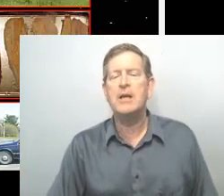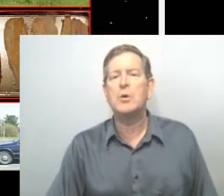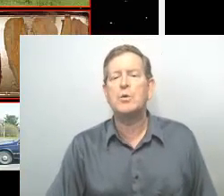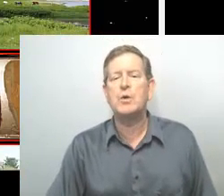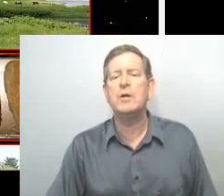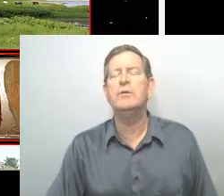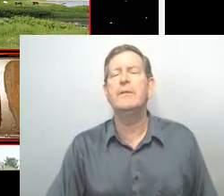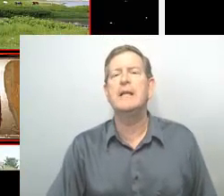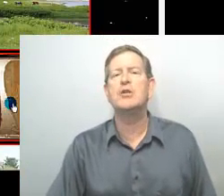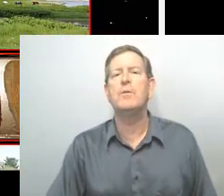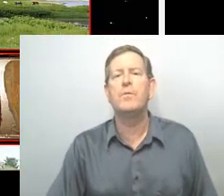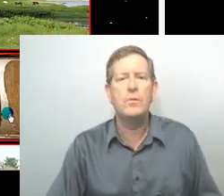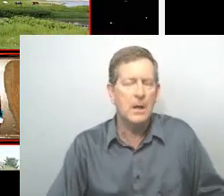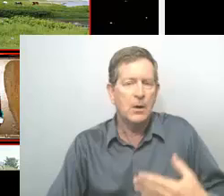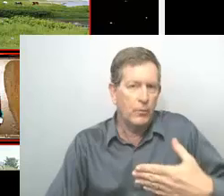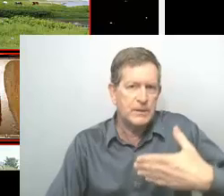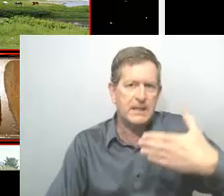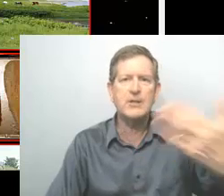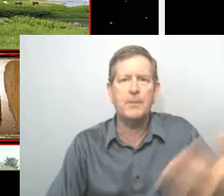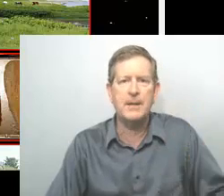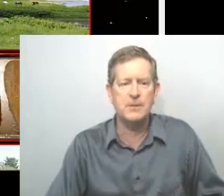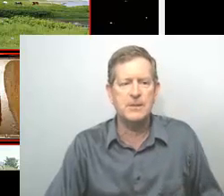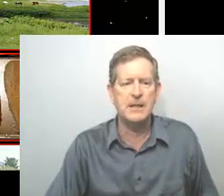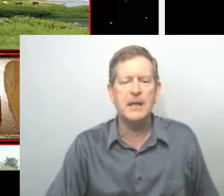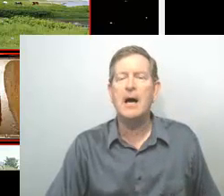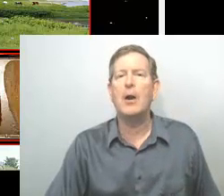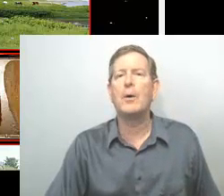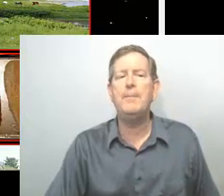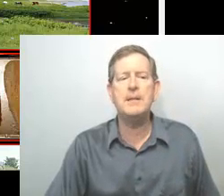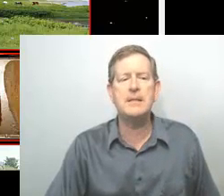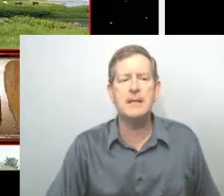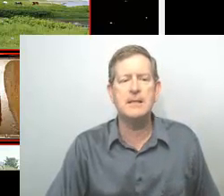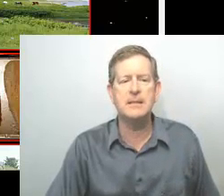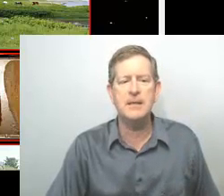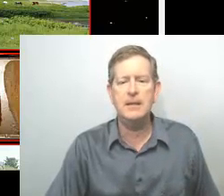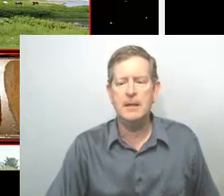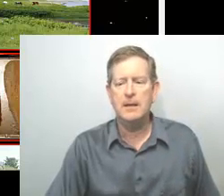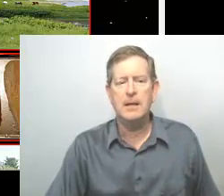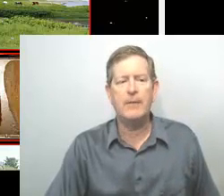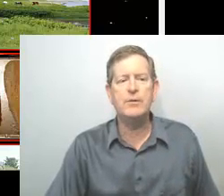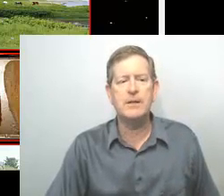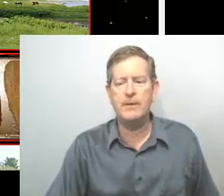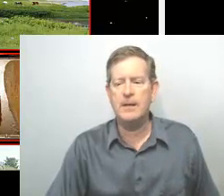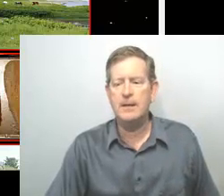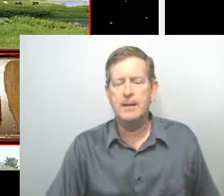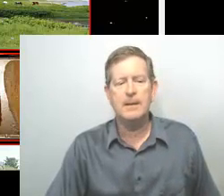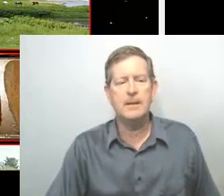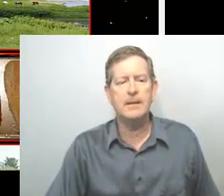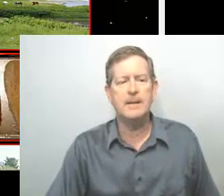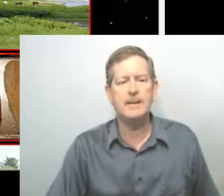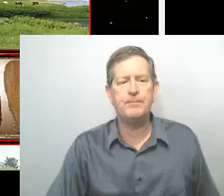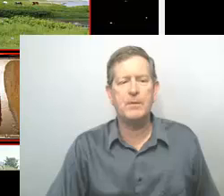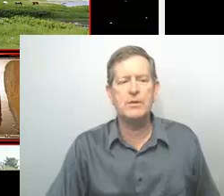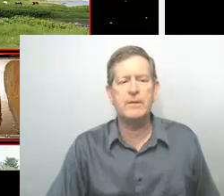suivants, qui sont ceux que vous avez déjà vus, qu'on vous a déjà présentés. Alors répétez ici, là vous avez